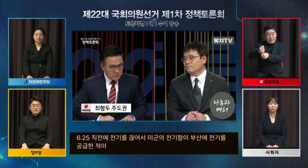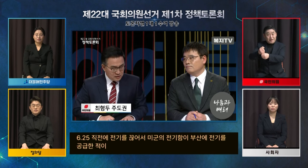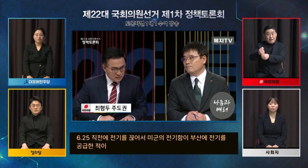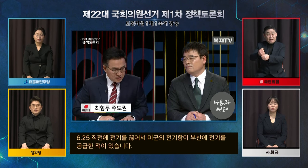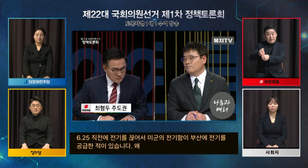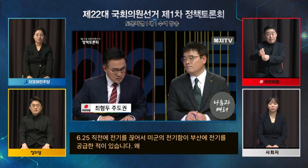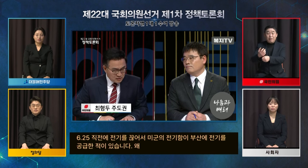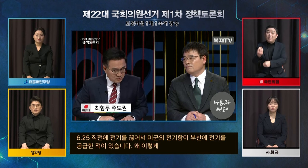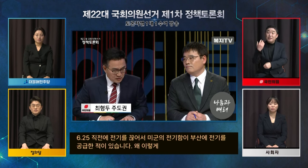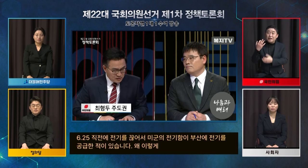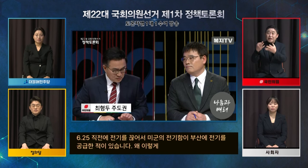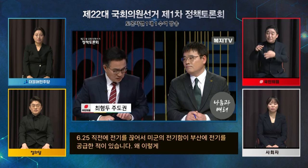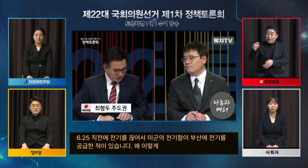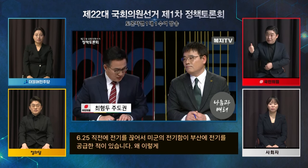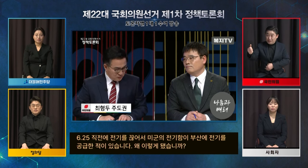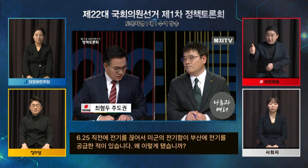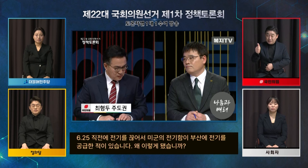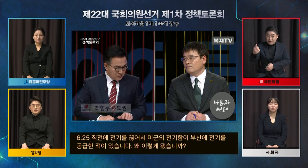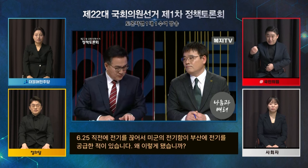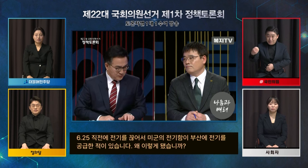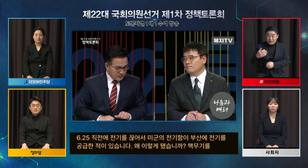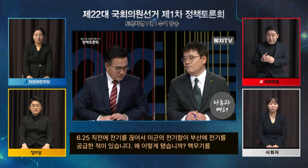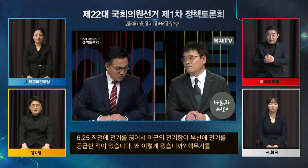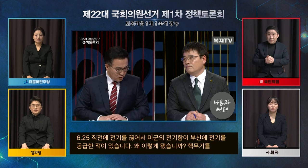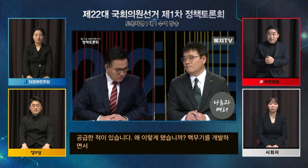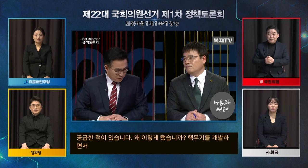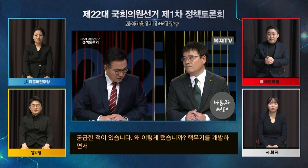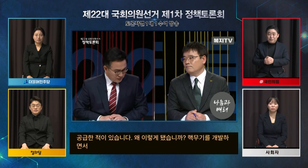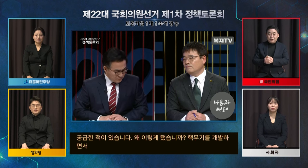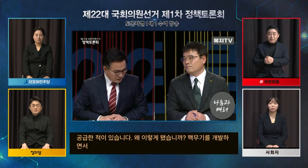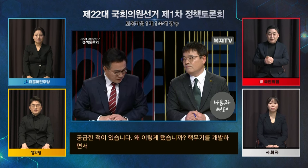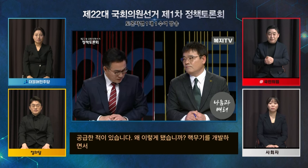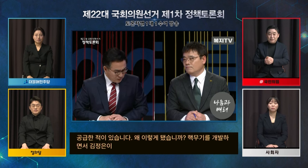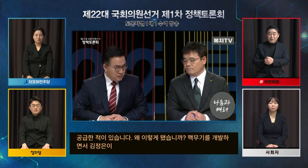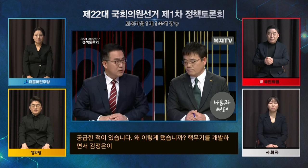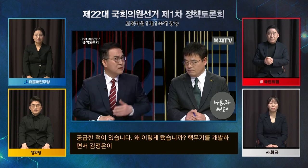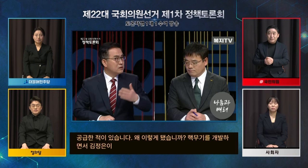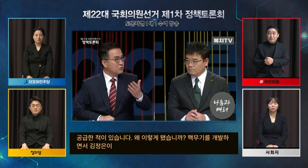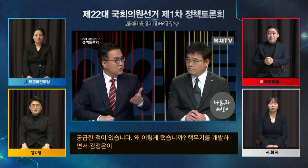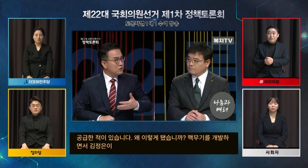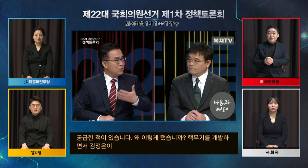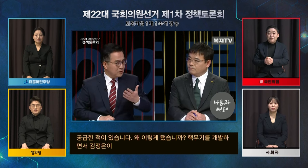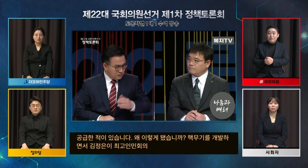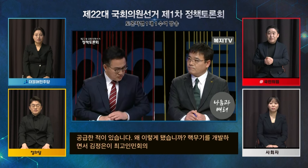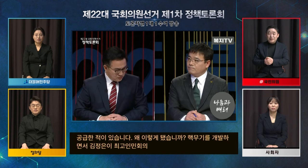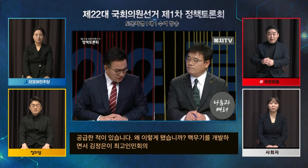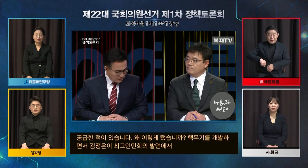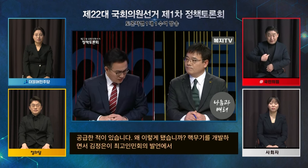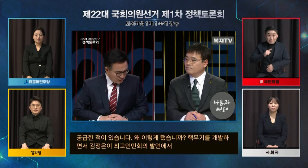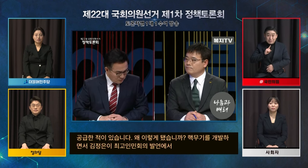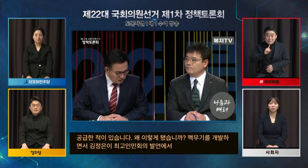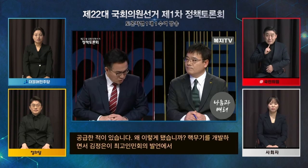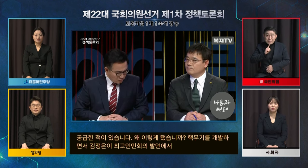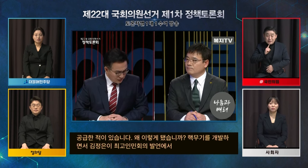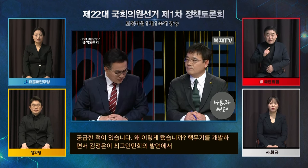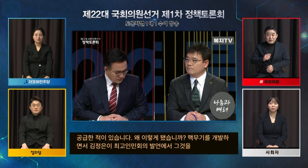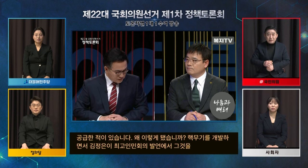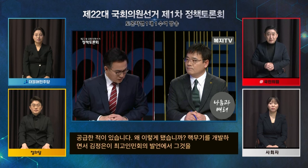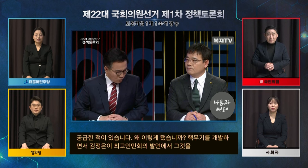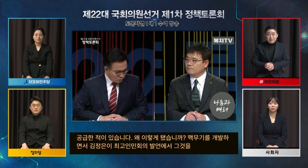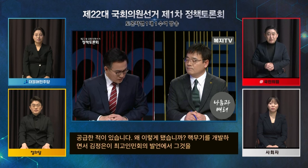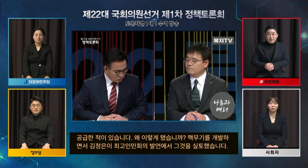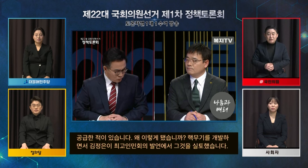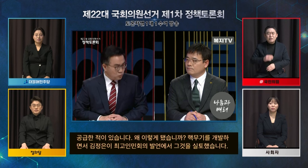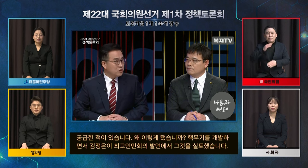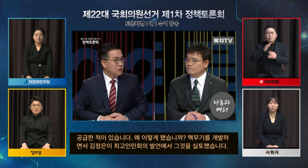얼마 전에 김정은이 뭐라고 그랬습니까? 김정은이 최고인민회의 발언에서 그걸 스스로 실토하게 되었습니다. 인민의 소박한